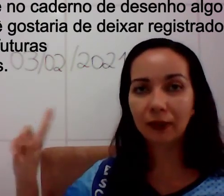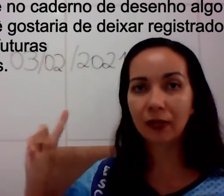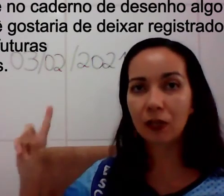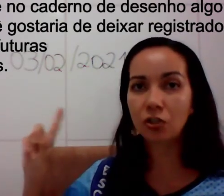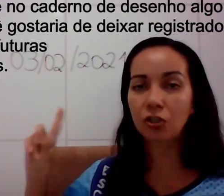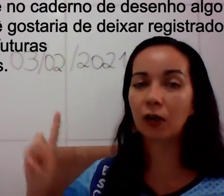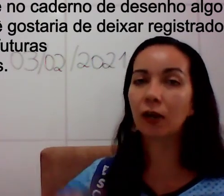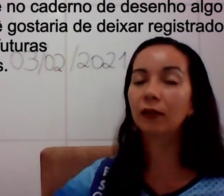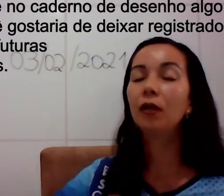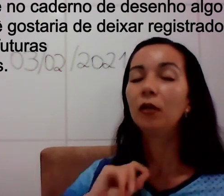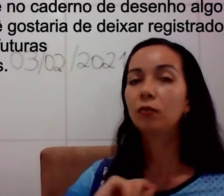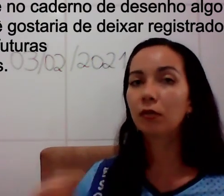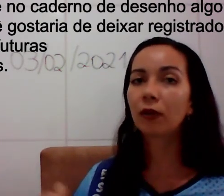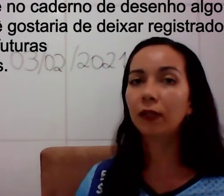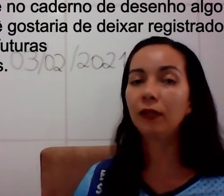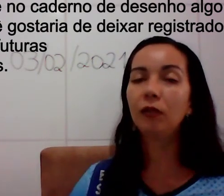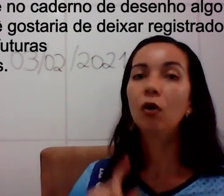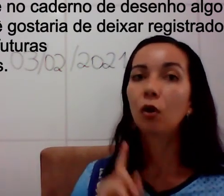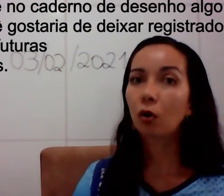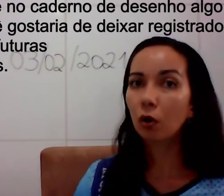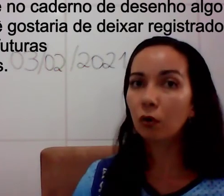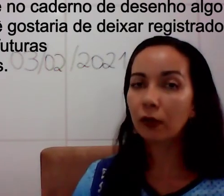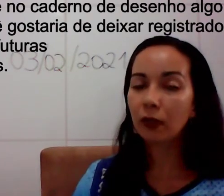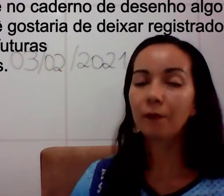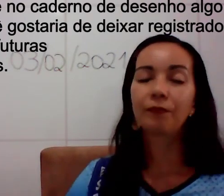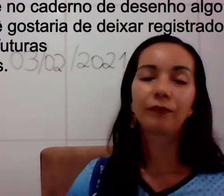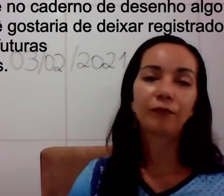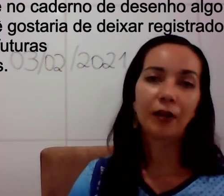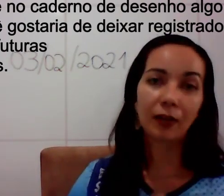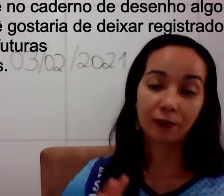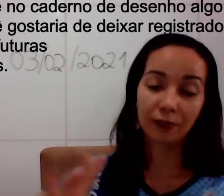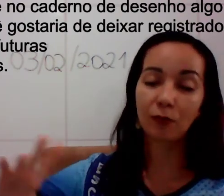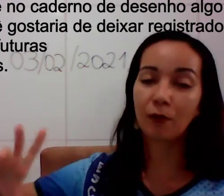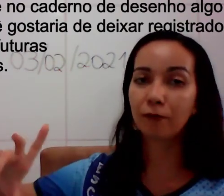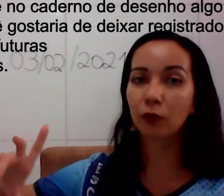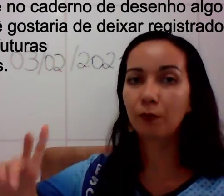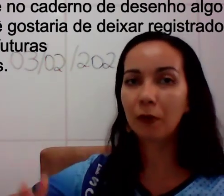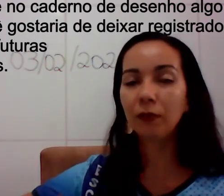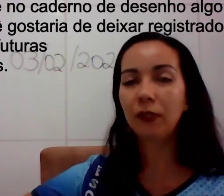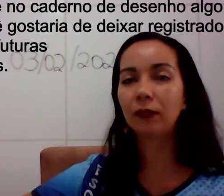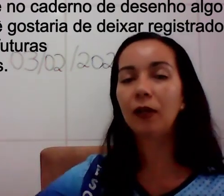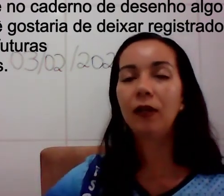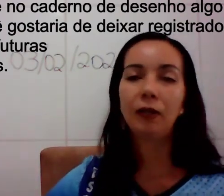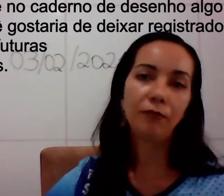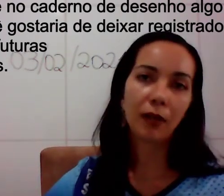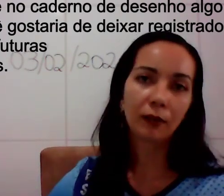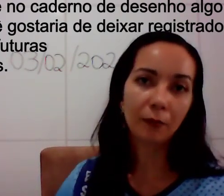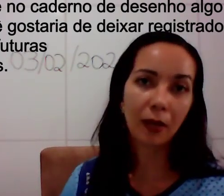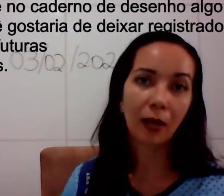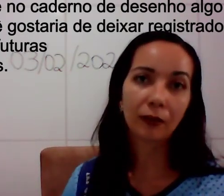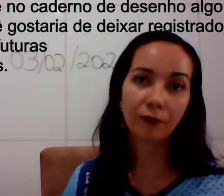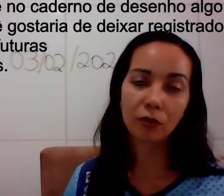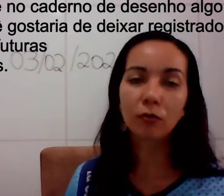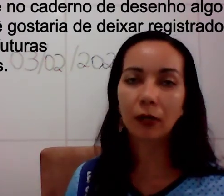data registrada no seu caderninho, colorir, fazer uma foto bem bonita e enviar também através do